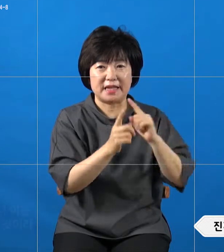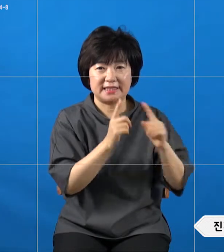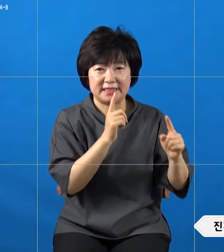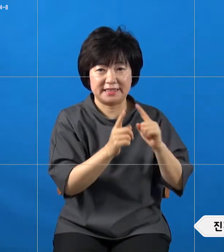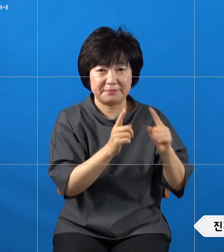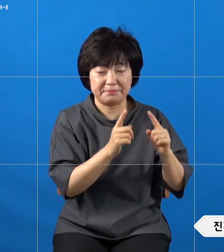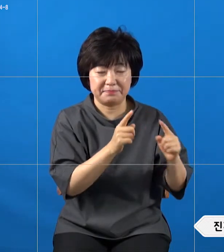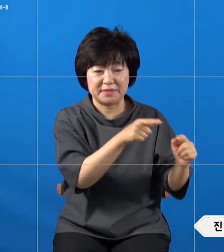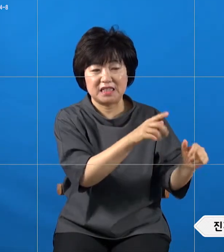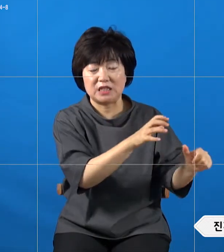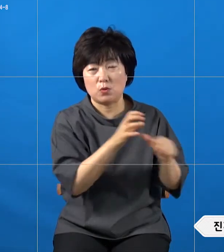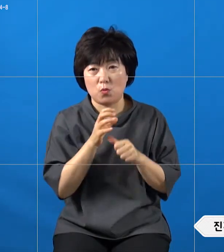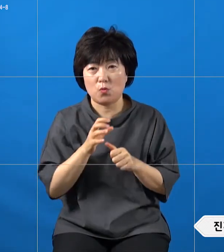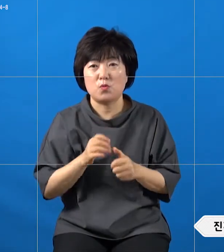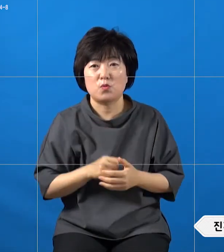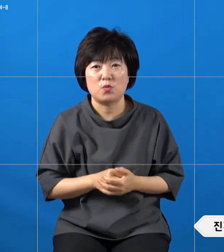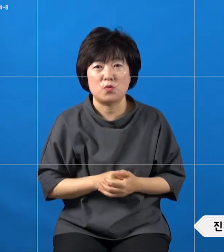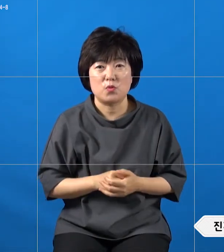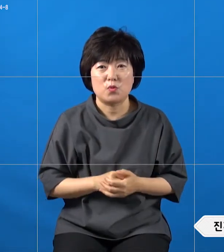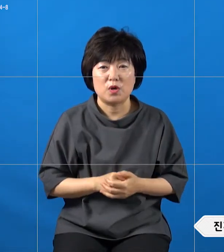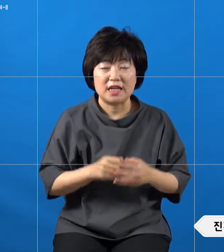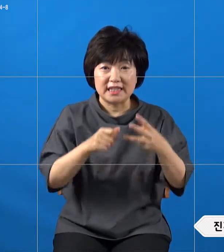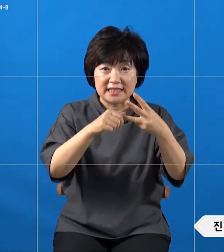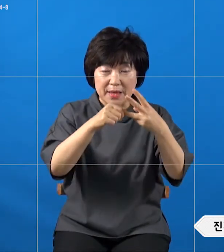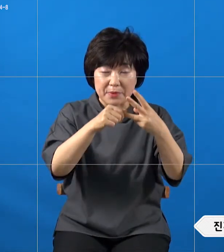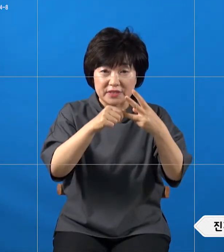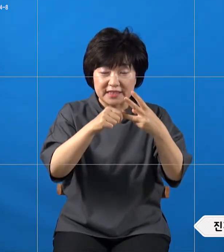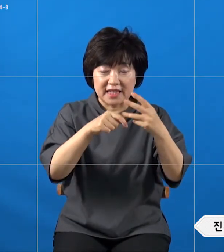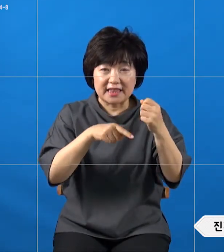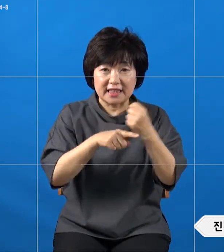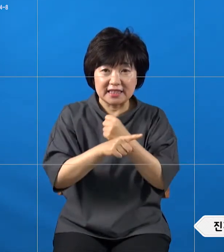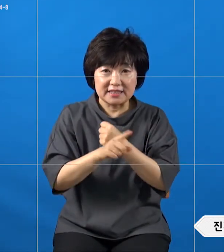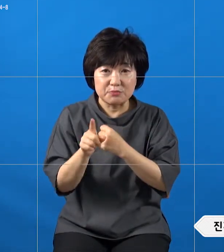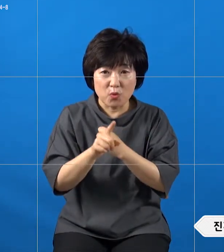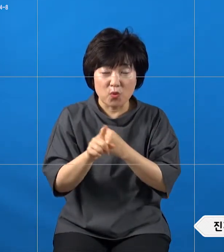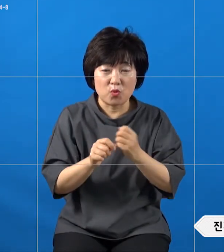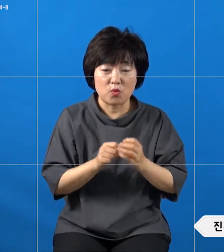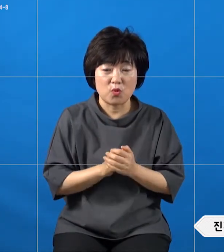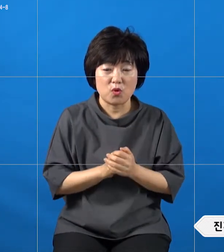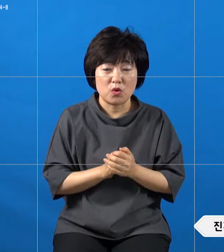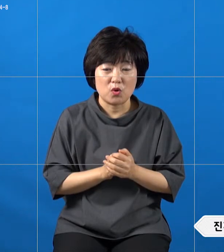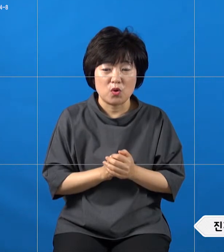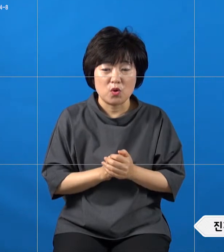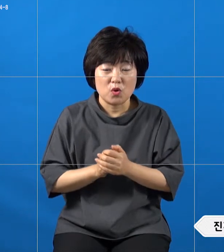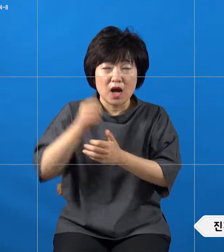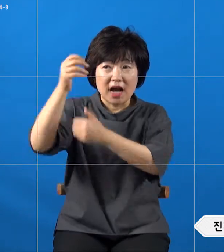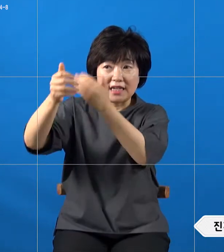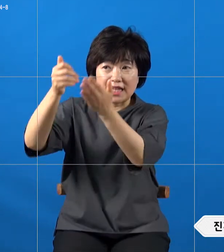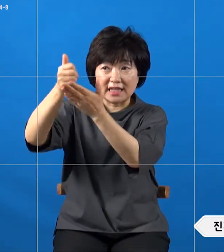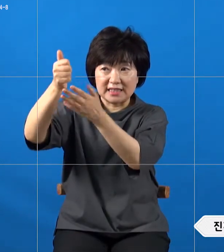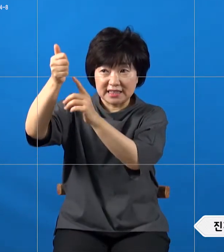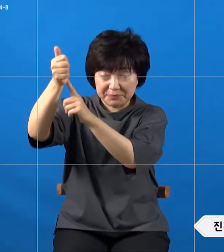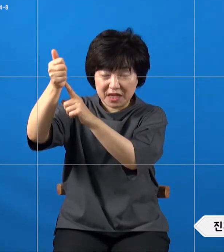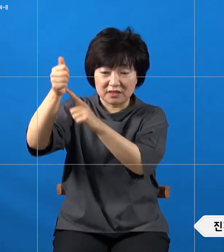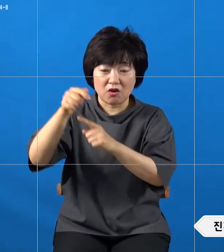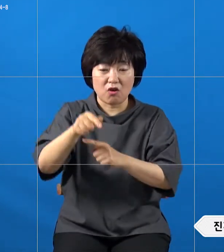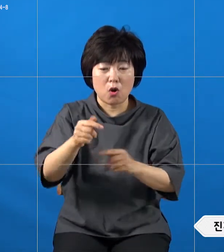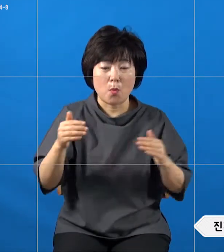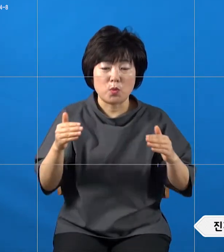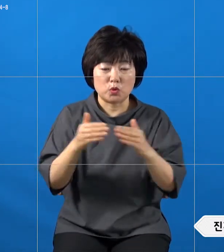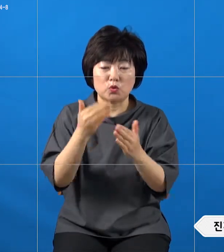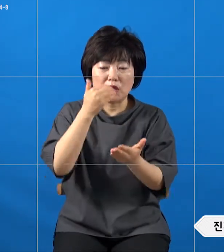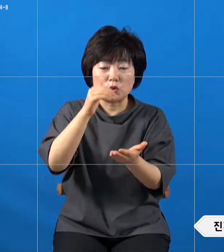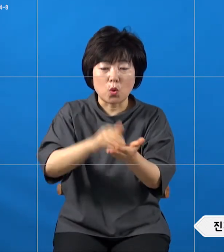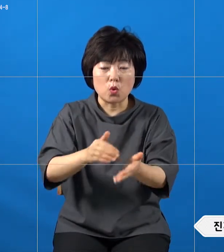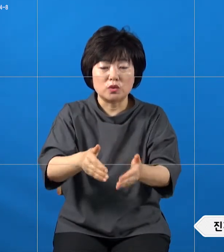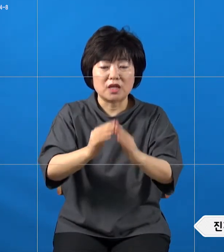14절의 말씀을 인용하십니다. 이 세 번째 구절에서는 그렇게 하나님 모퉁이 돌로 세우신